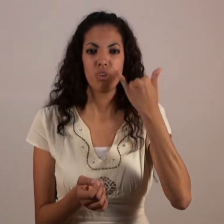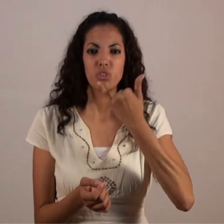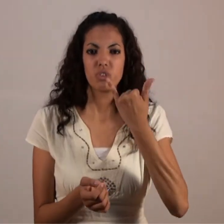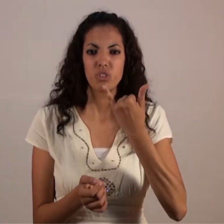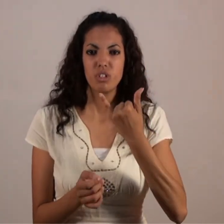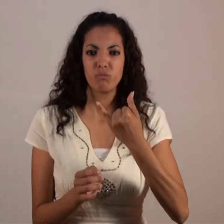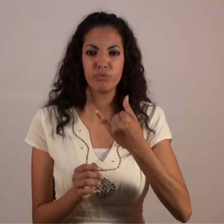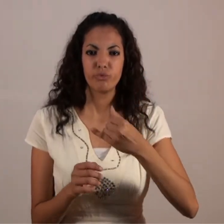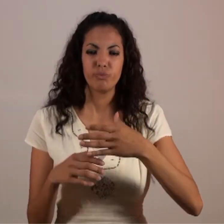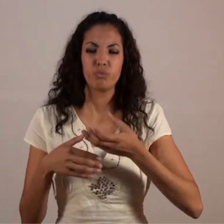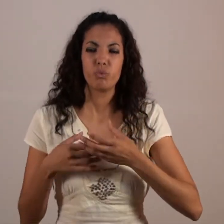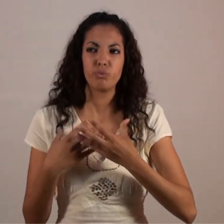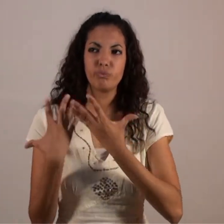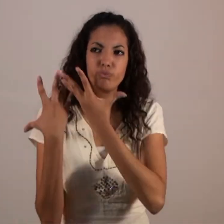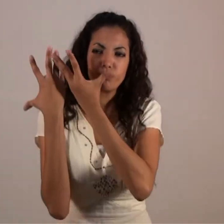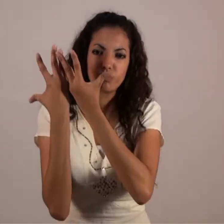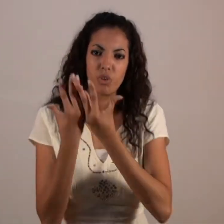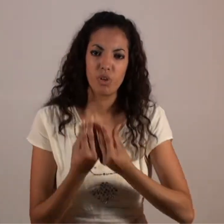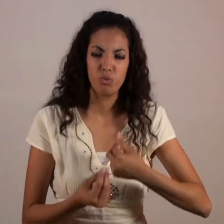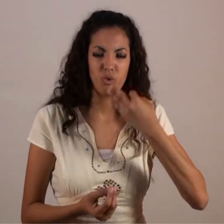que se presenta en el juicio en nuestro lugar.